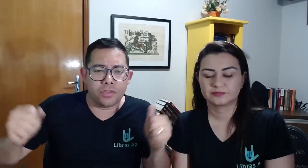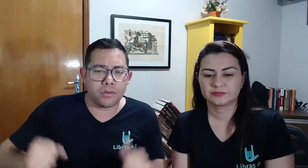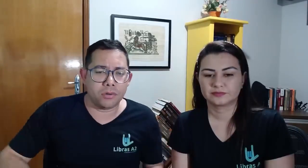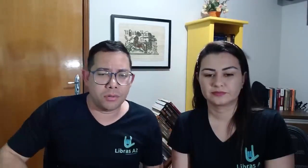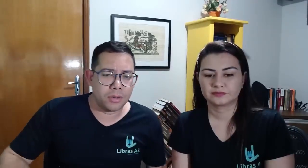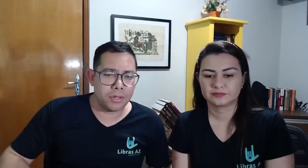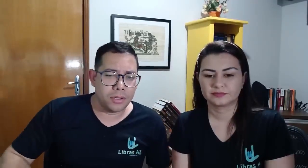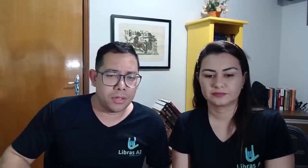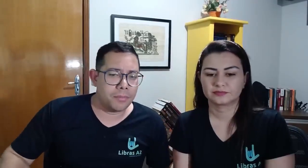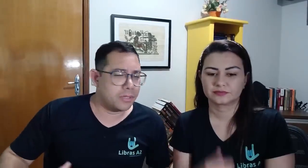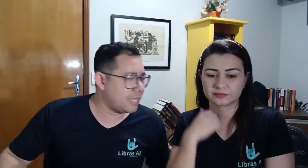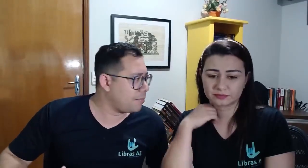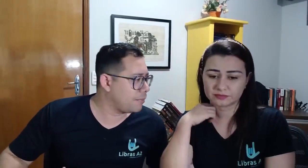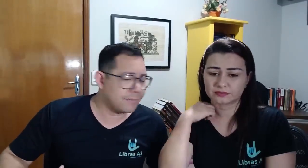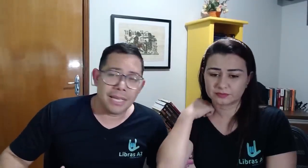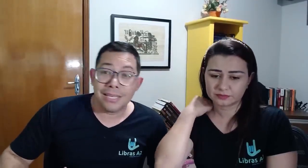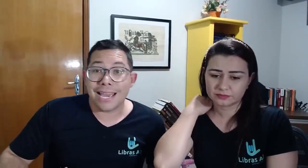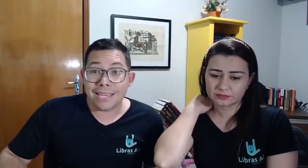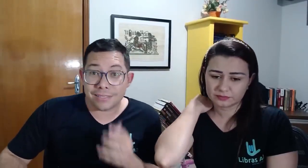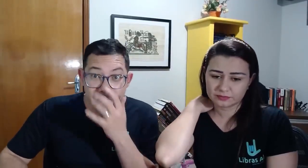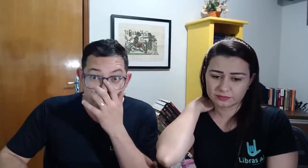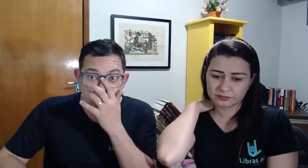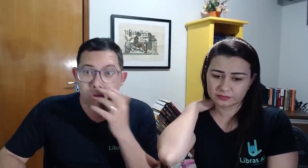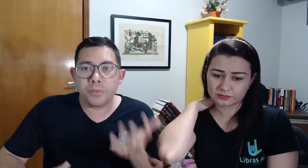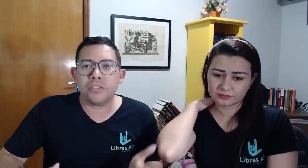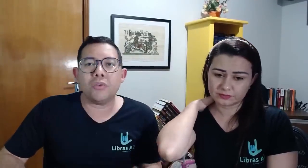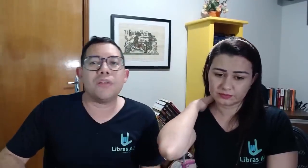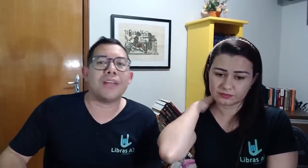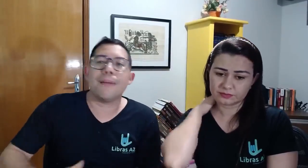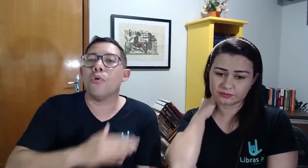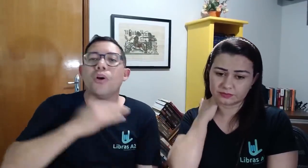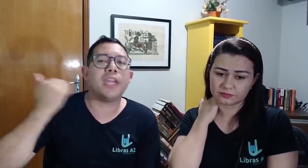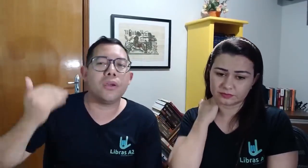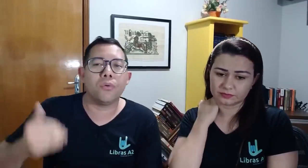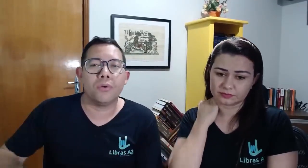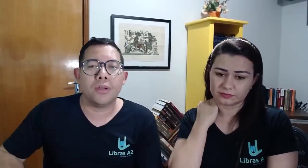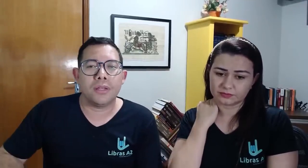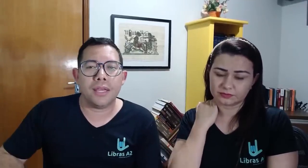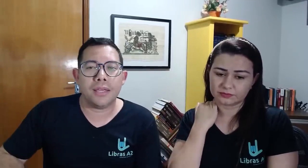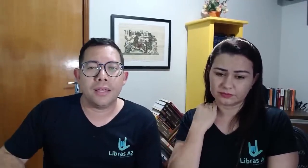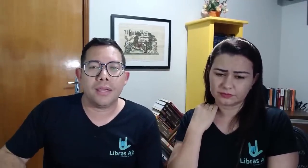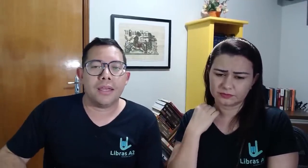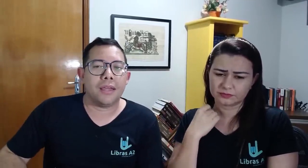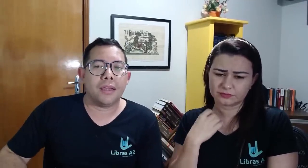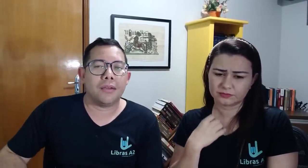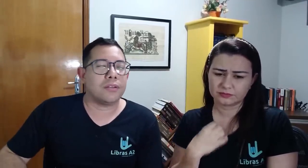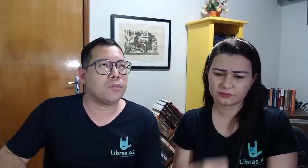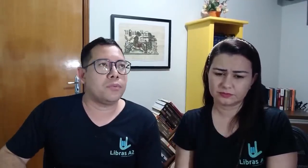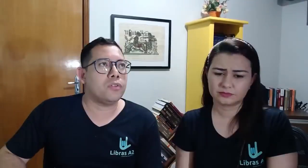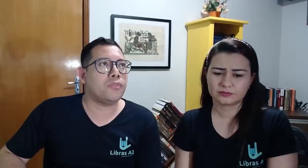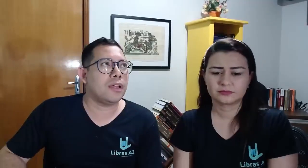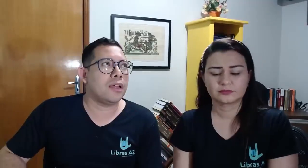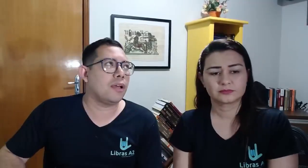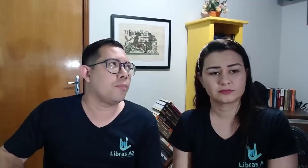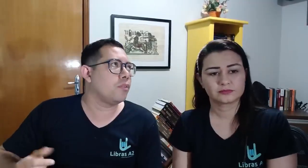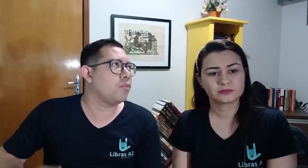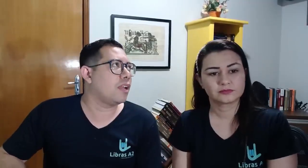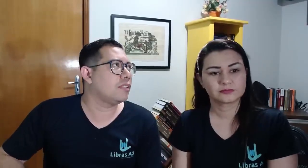frutificou, percebe? E aí, assim, pessoal, não precisou ela falar morreu, né? Eu não poderia falar assim,